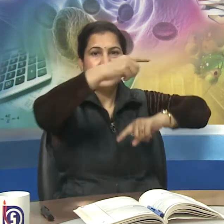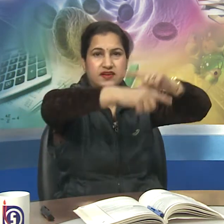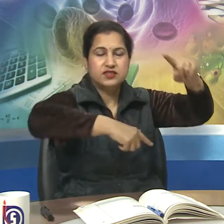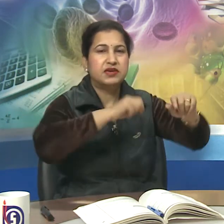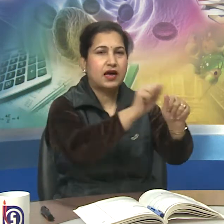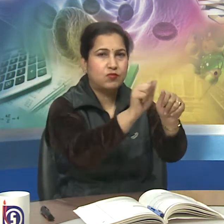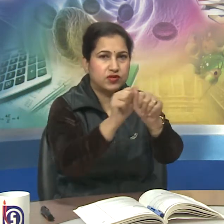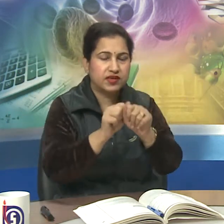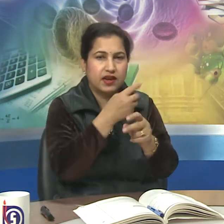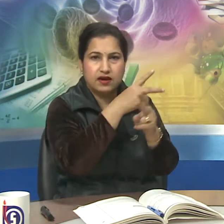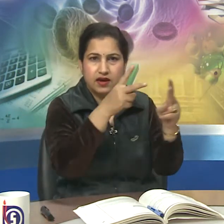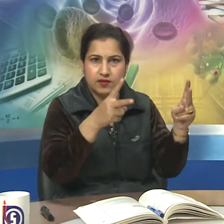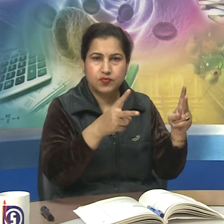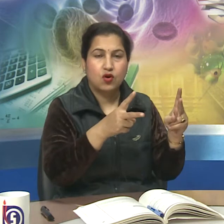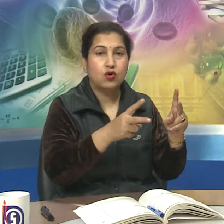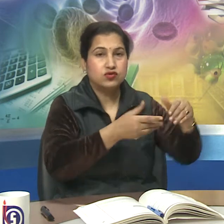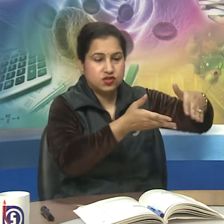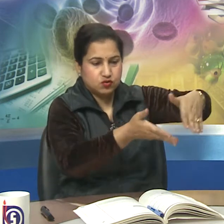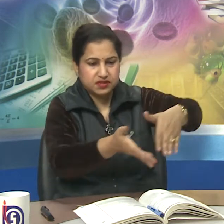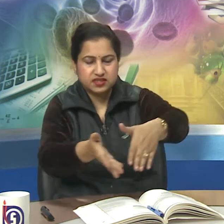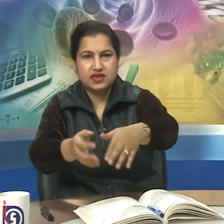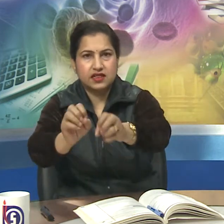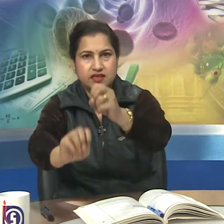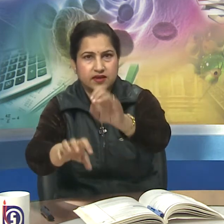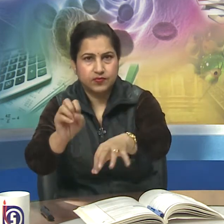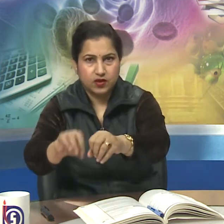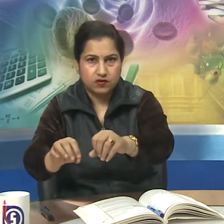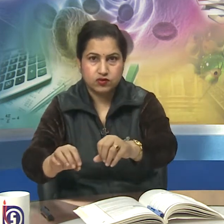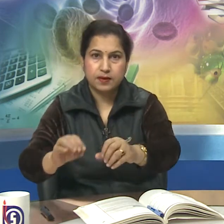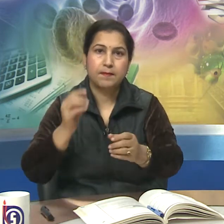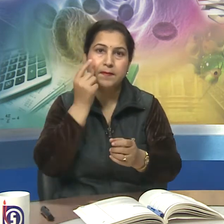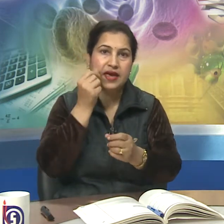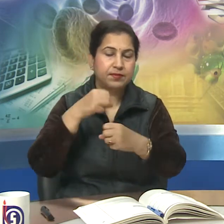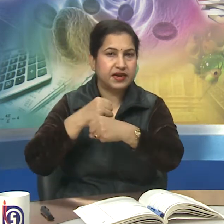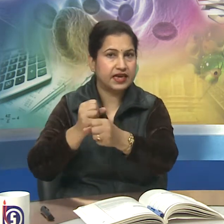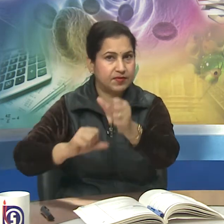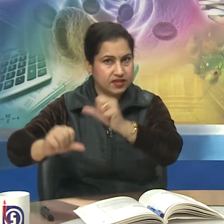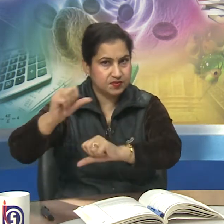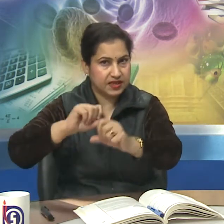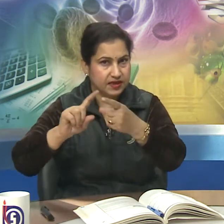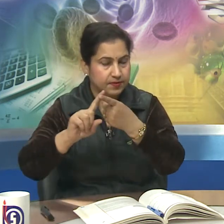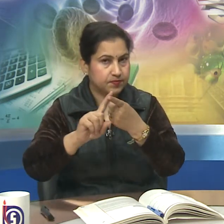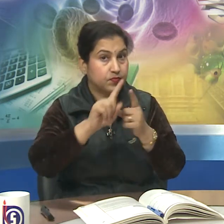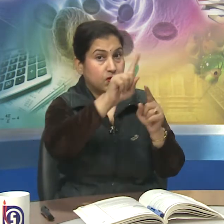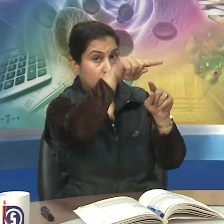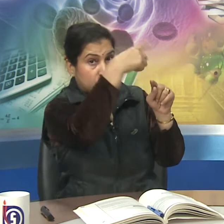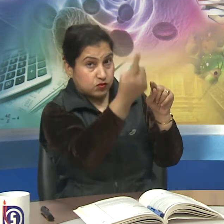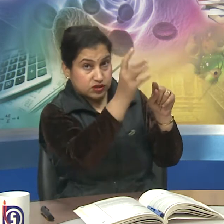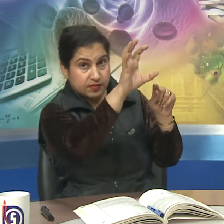फैक्ट्री में काम होते हैं अलग और उससे जो भाप निकलती है वह सब मैन मेड केमिकल्स में आता है और उसके